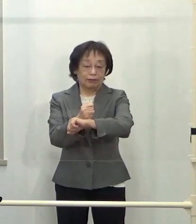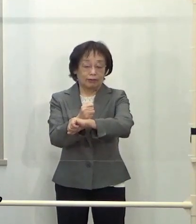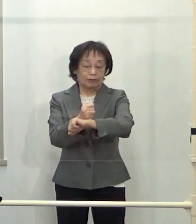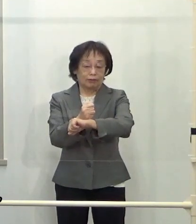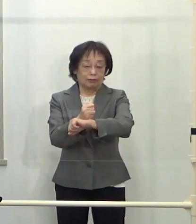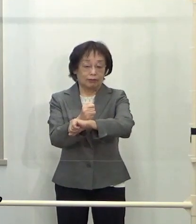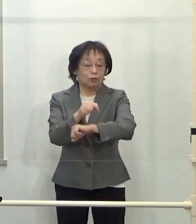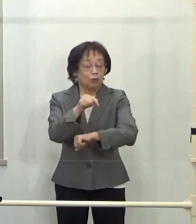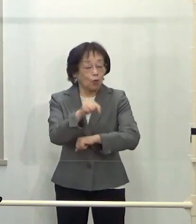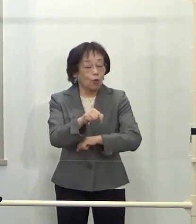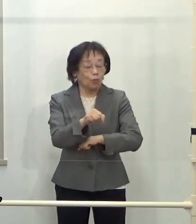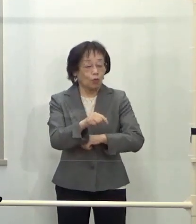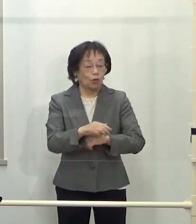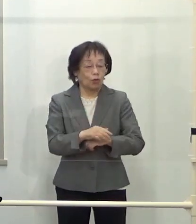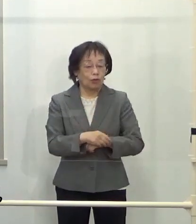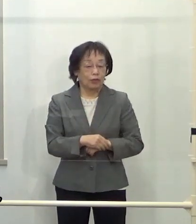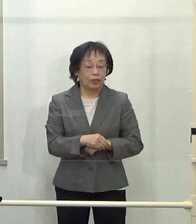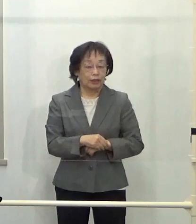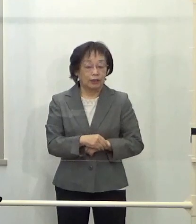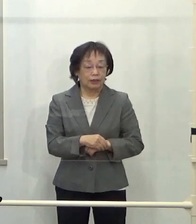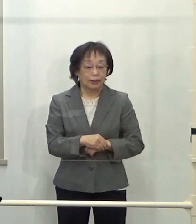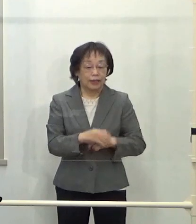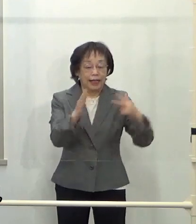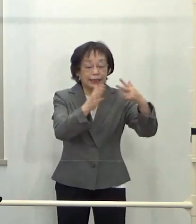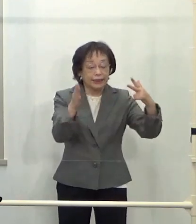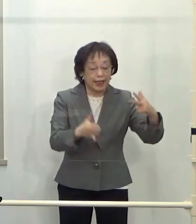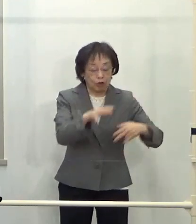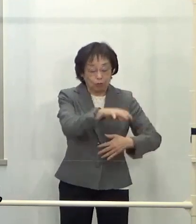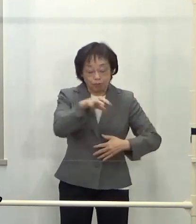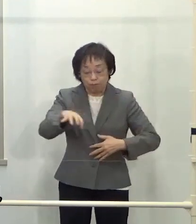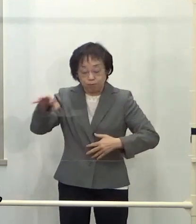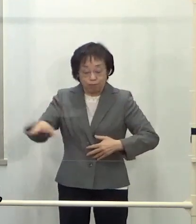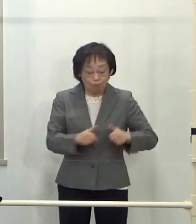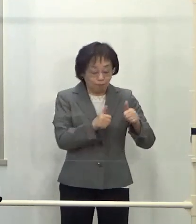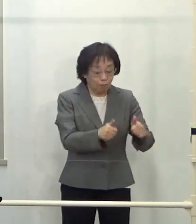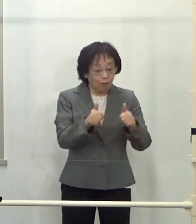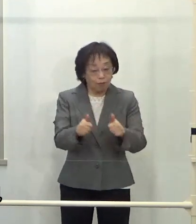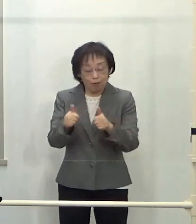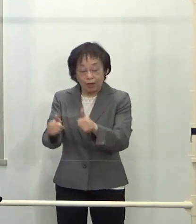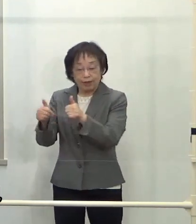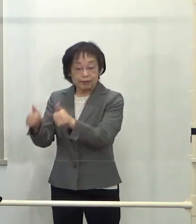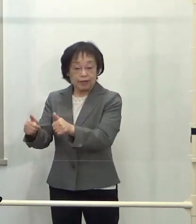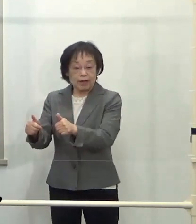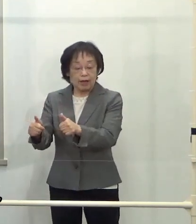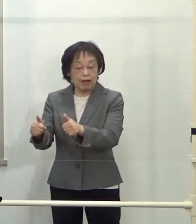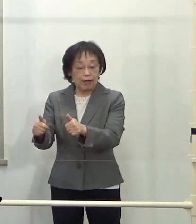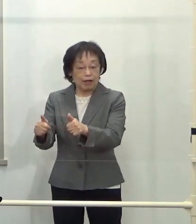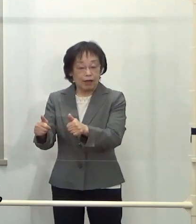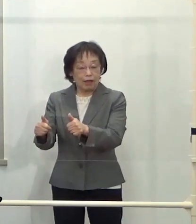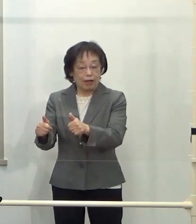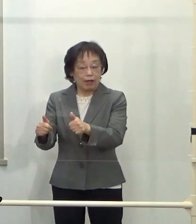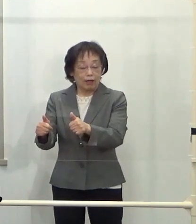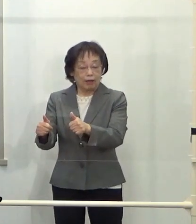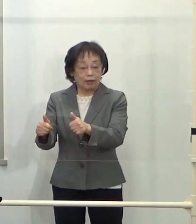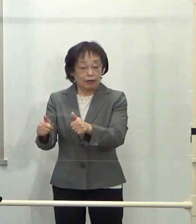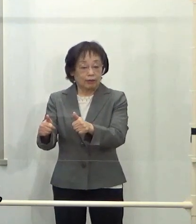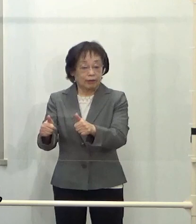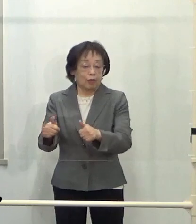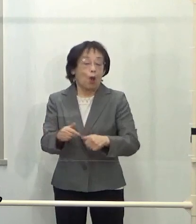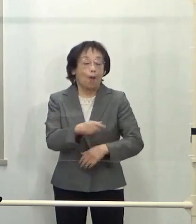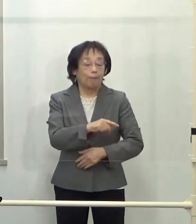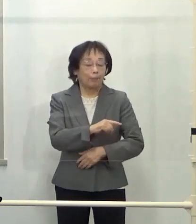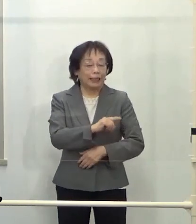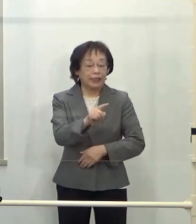の方もいらっしゃるでしょうから、巡回をしてですね、そこで、介護のスタッフから感染する場